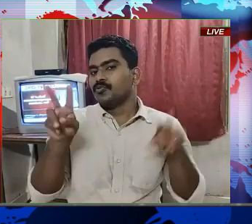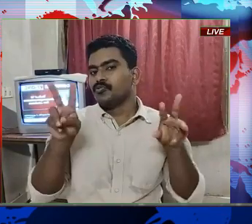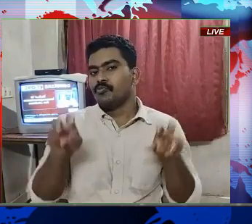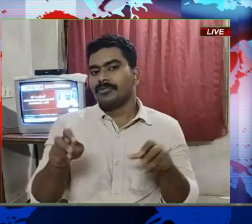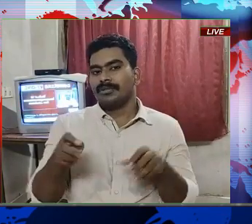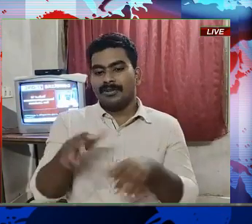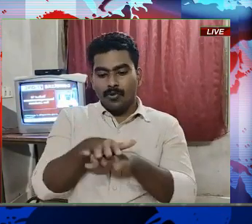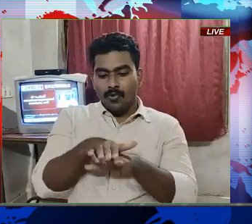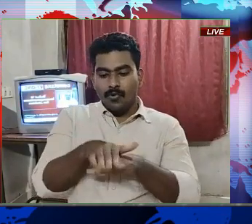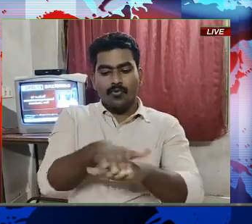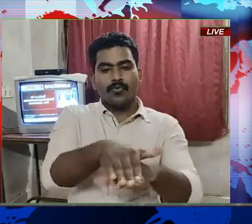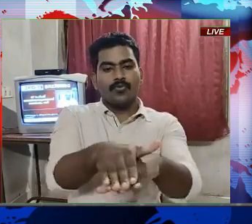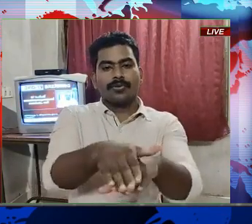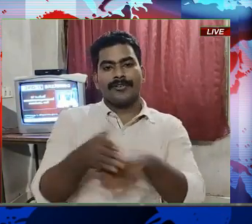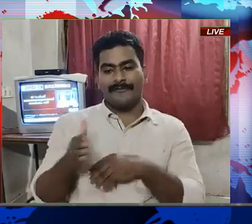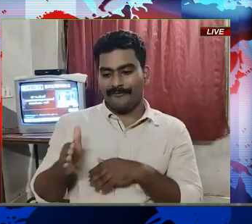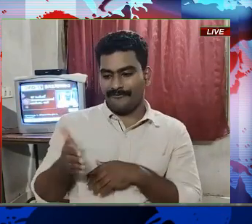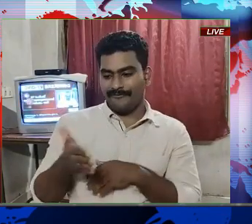അപ്പോൾ ആവശ്യമായ